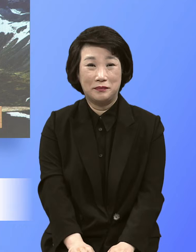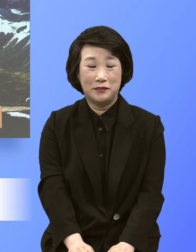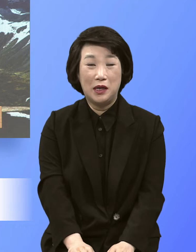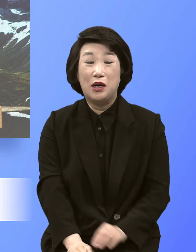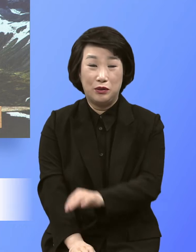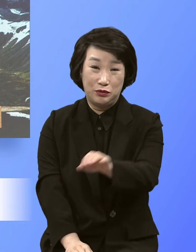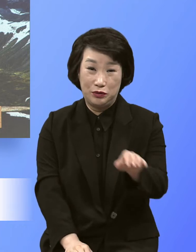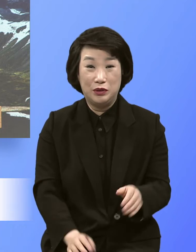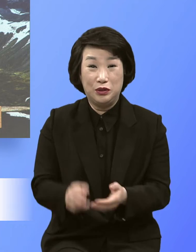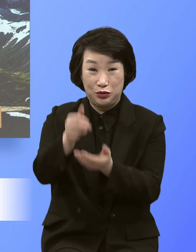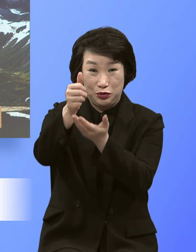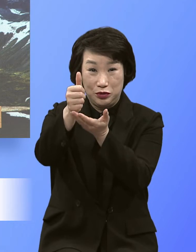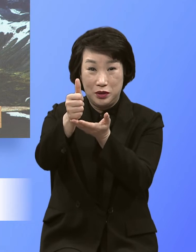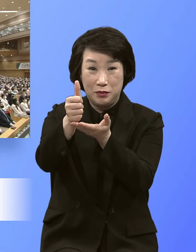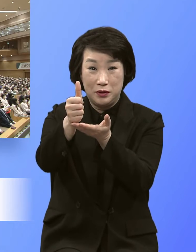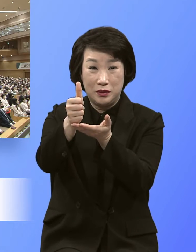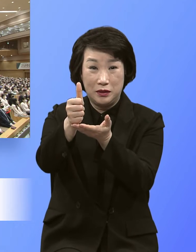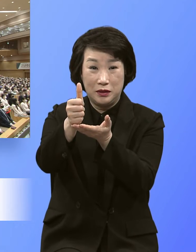우리 주님은